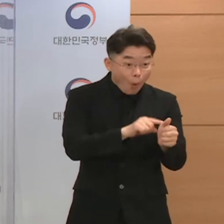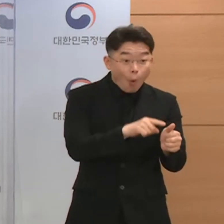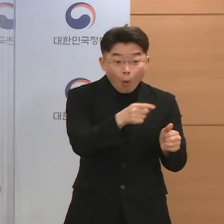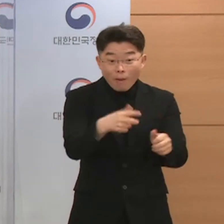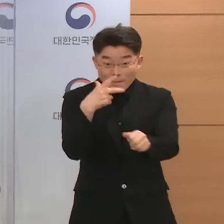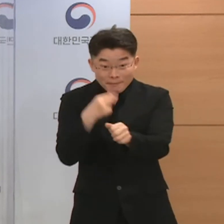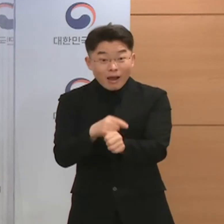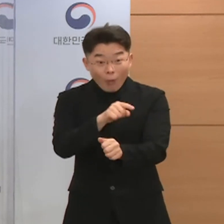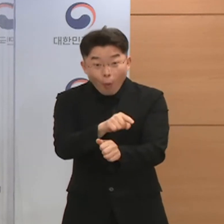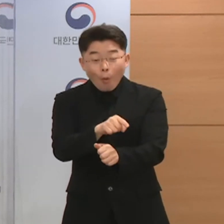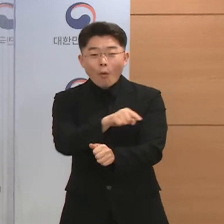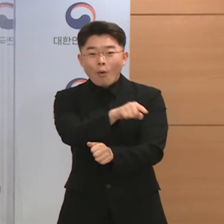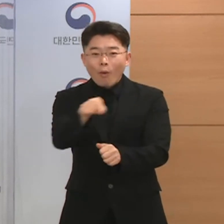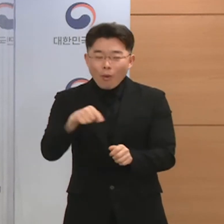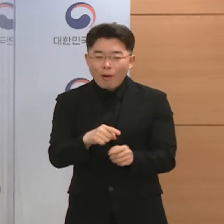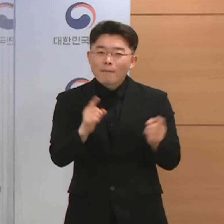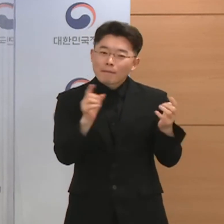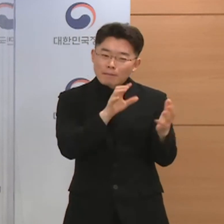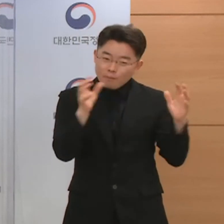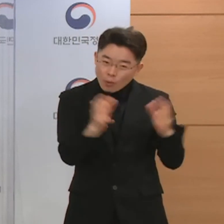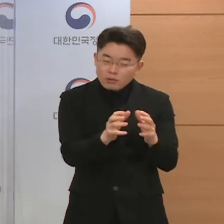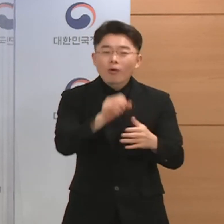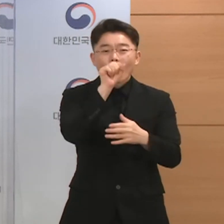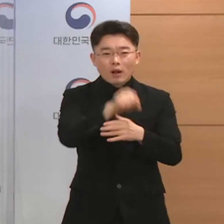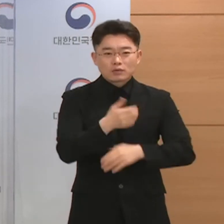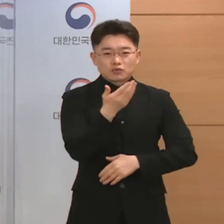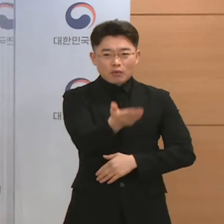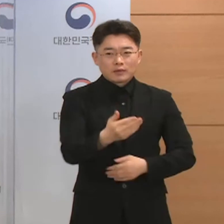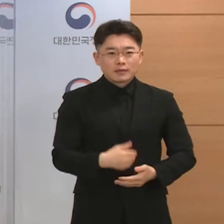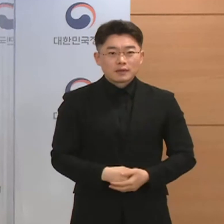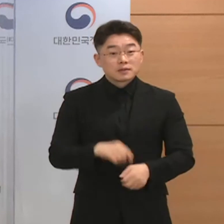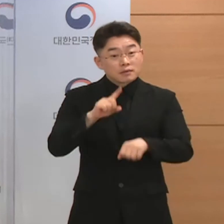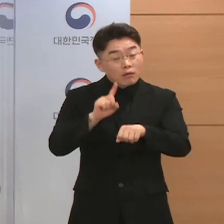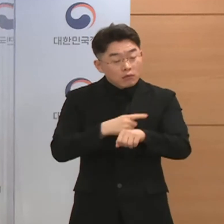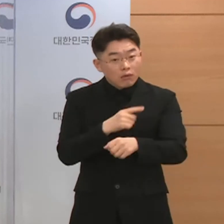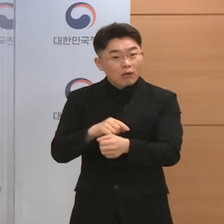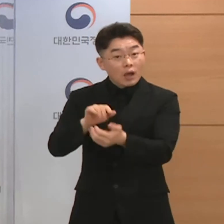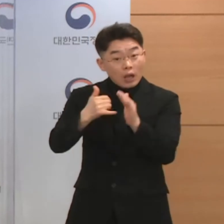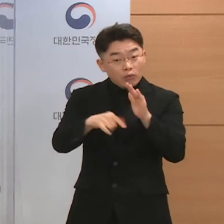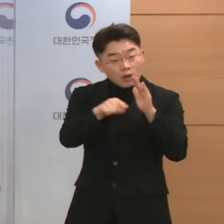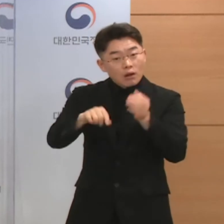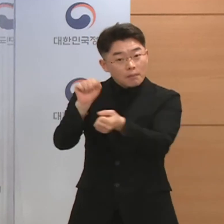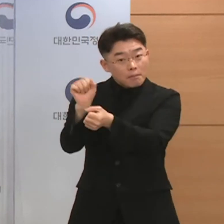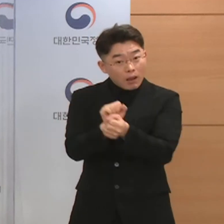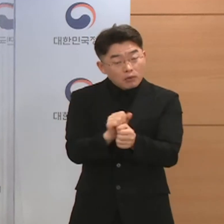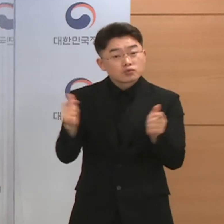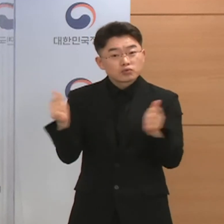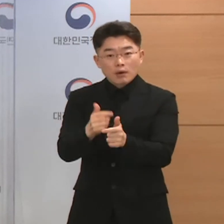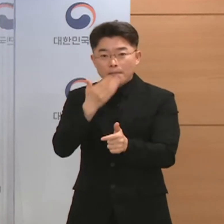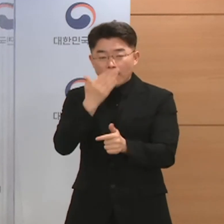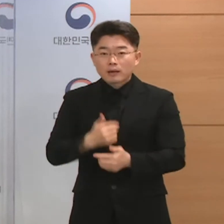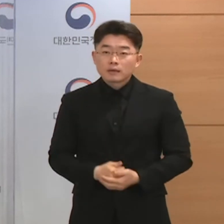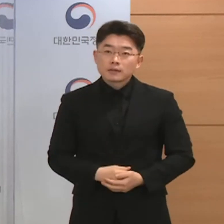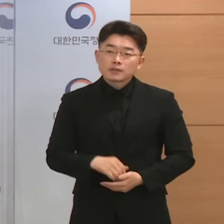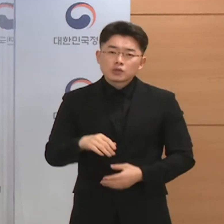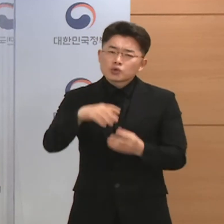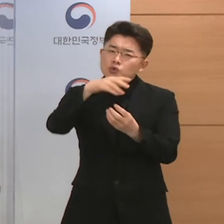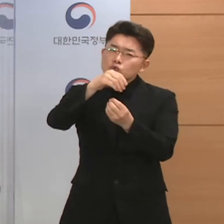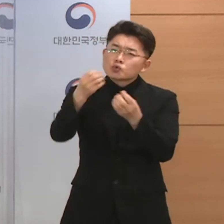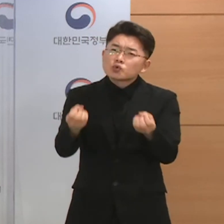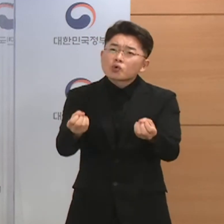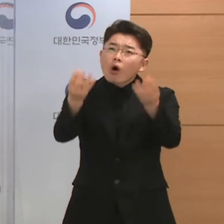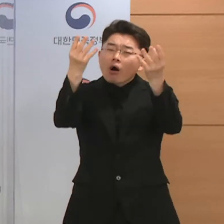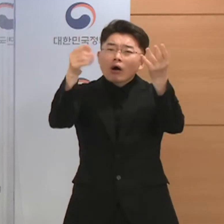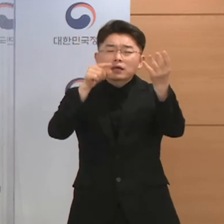예외로 두는 조치를 두고 있는 거고, 실제 이런 분들의 위험성은 많이 낮아집니다. 추석이 좀 많이 남았지만 추석 때에도